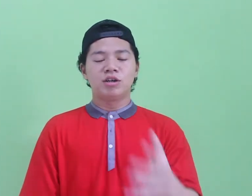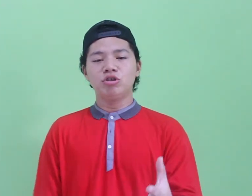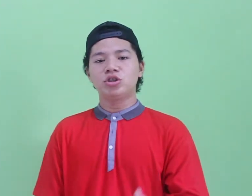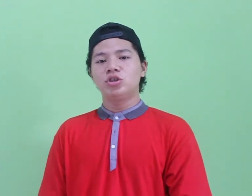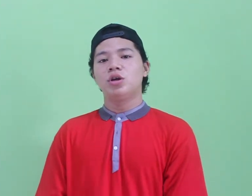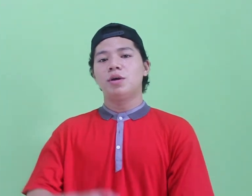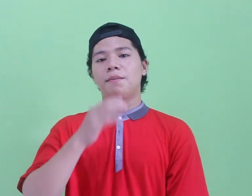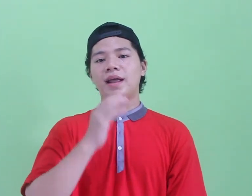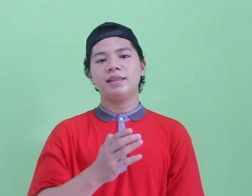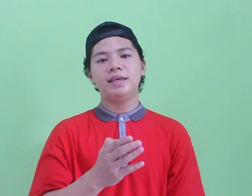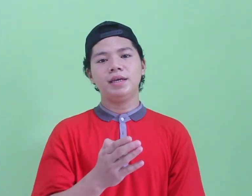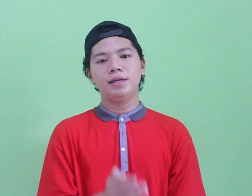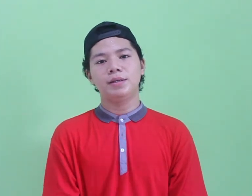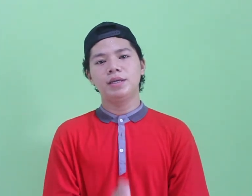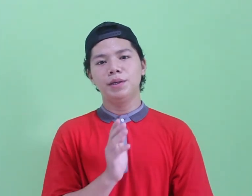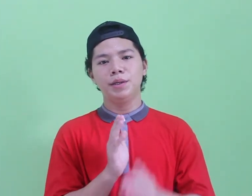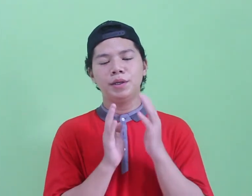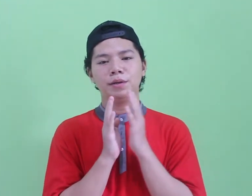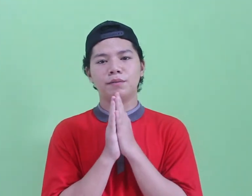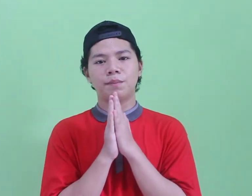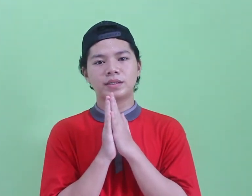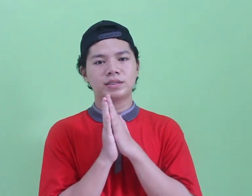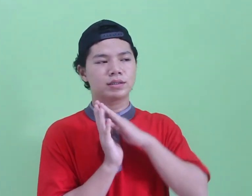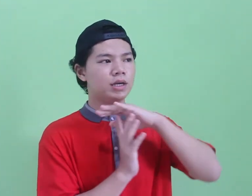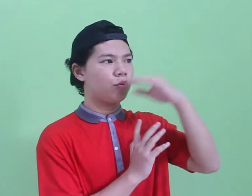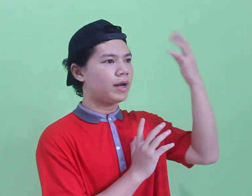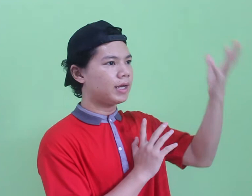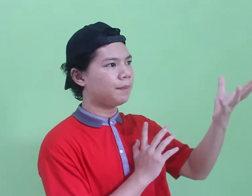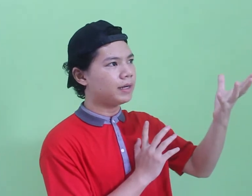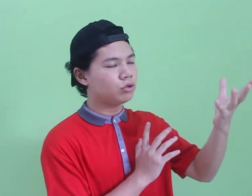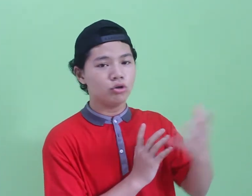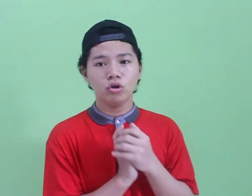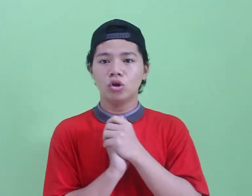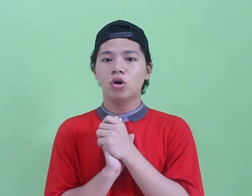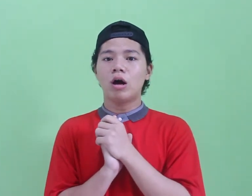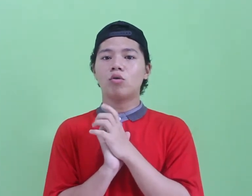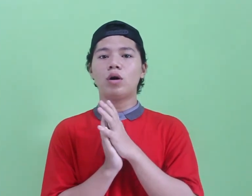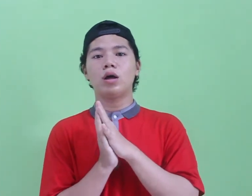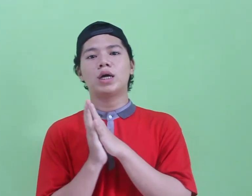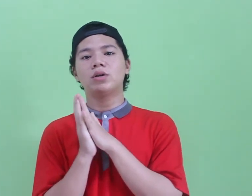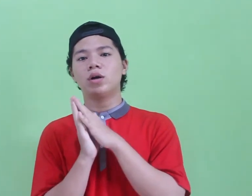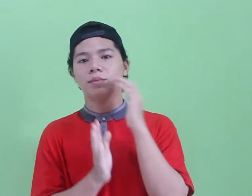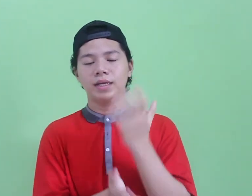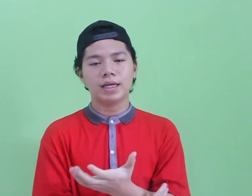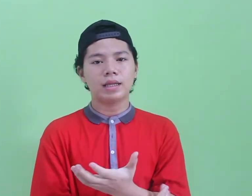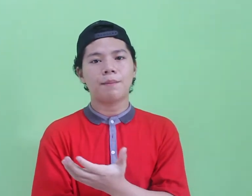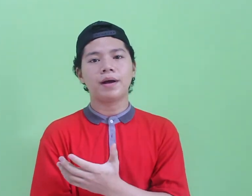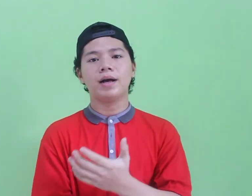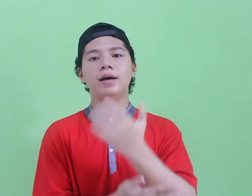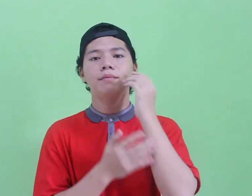terus nanti di pas 30 hari ke depan itu aku akan melihat apakah